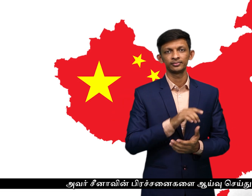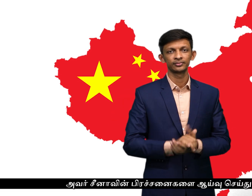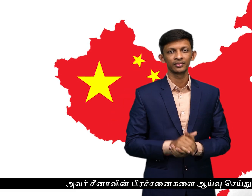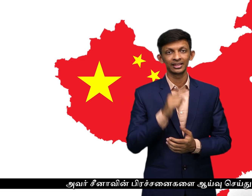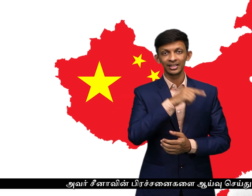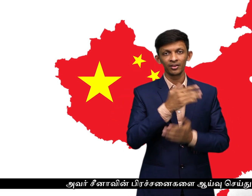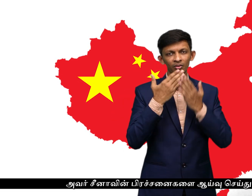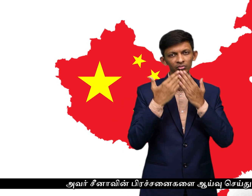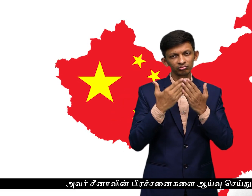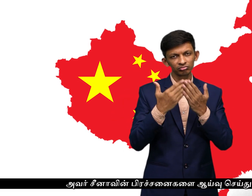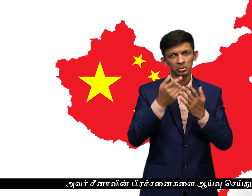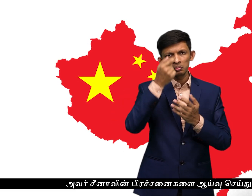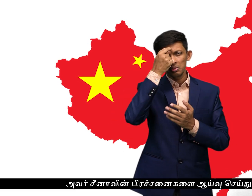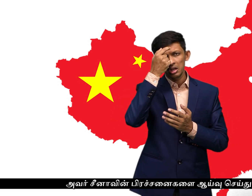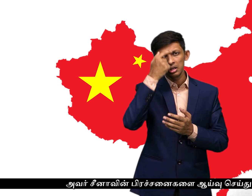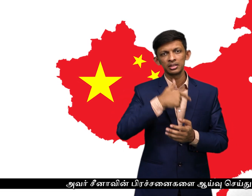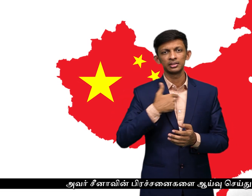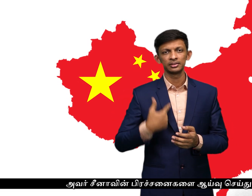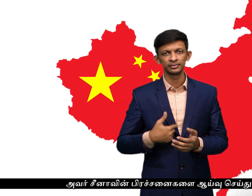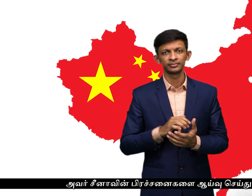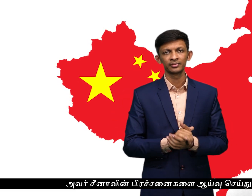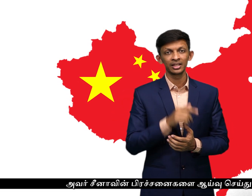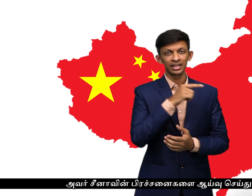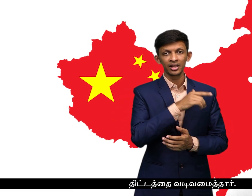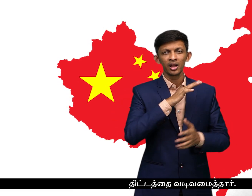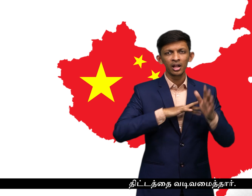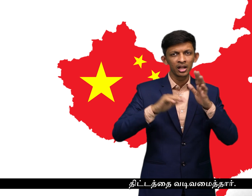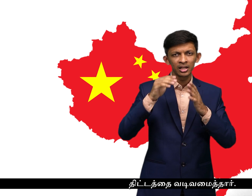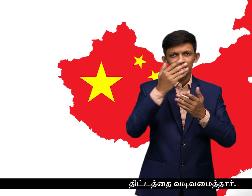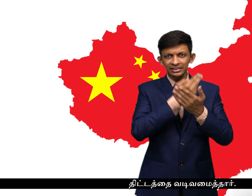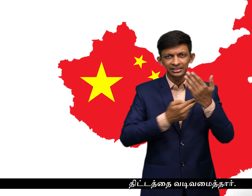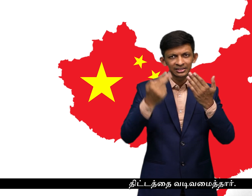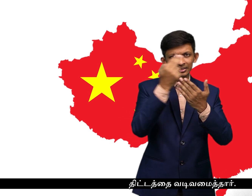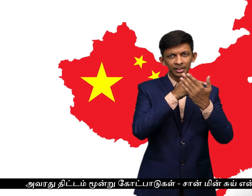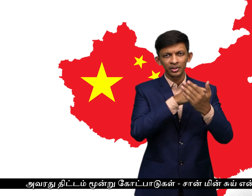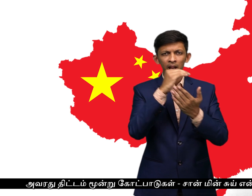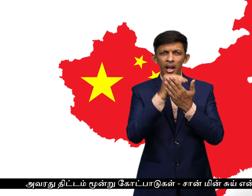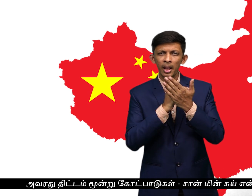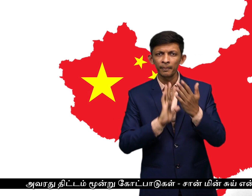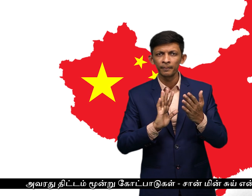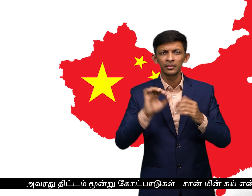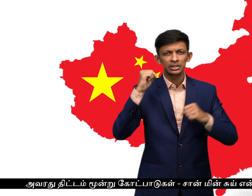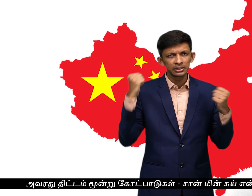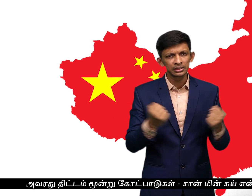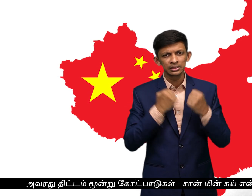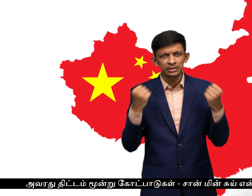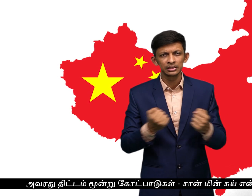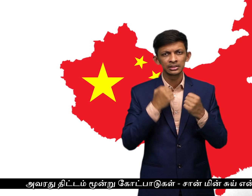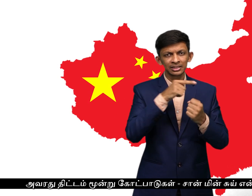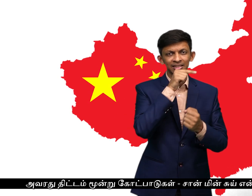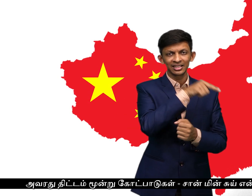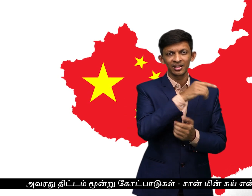அவர் சீனாவின் பிரச்சினைகளை ஆய்வு செய்து ஒரு செயல் திட்டத்தை வடிவமைத்தார். அவரது திட்டம்